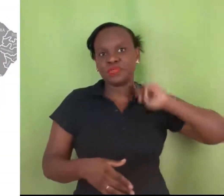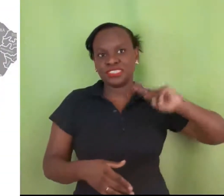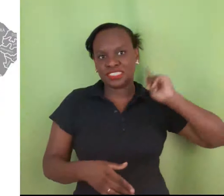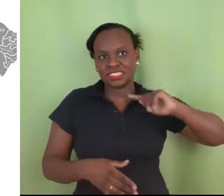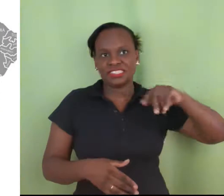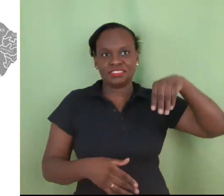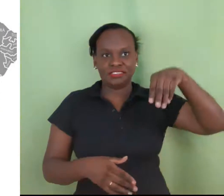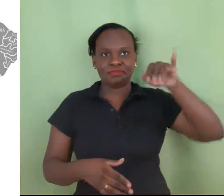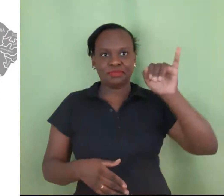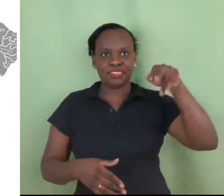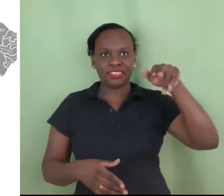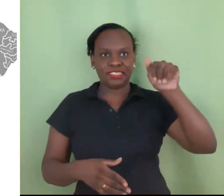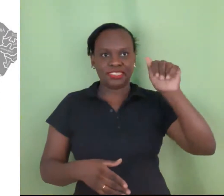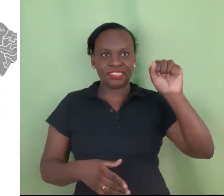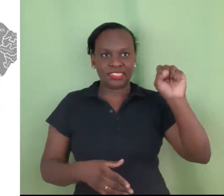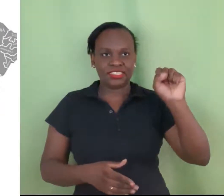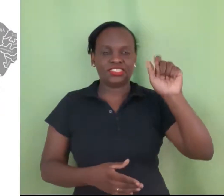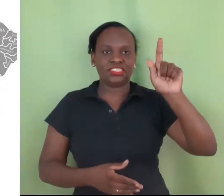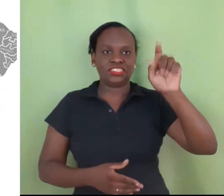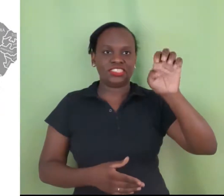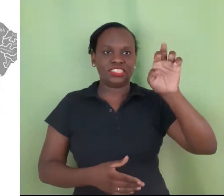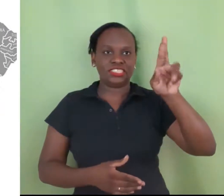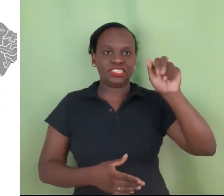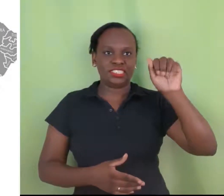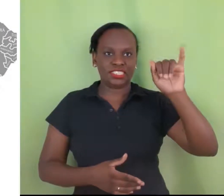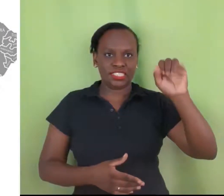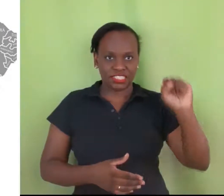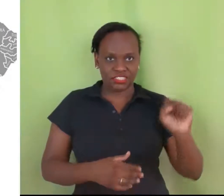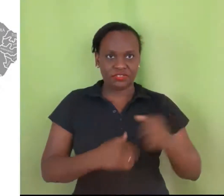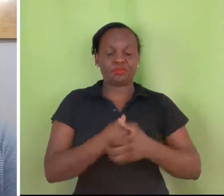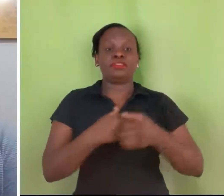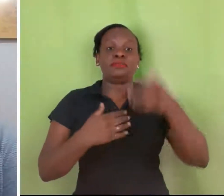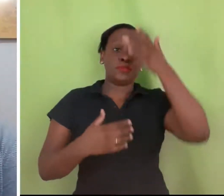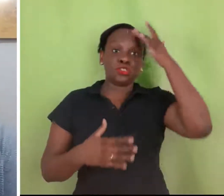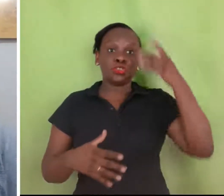tá? Os participantes